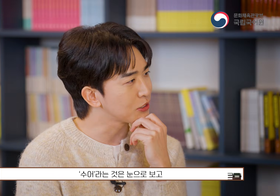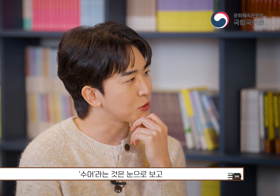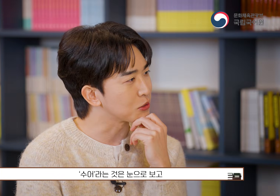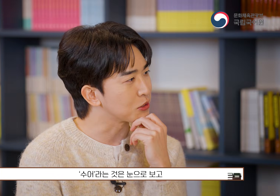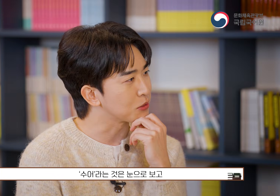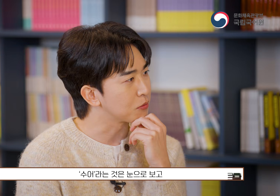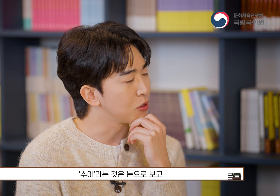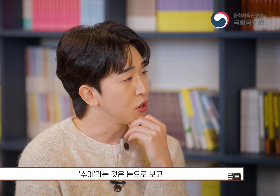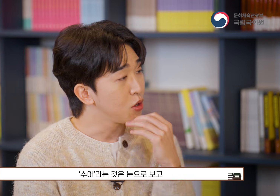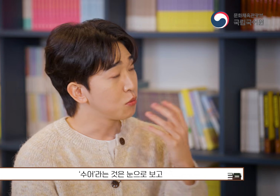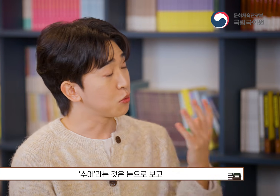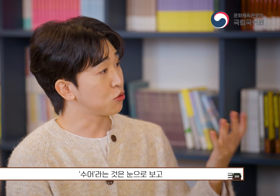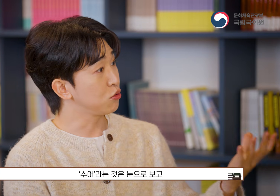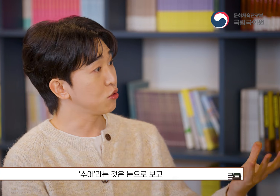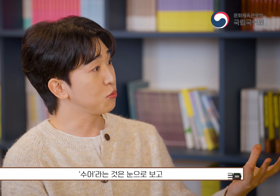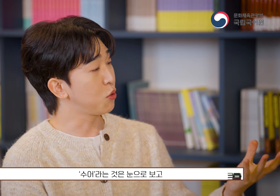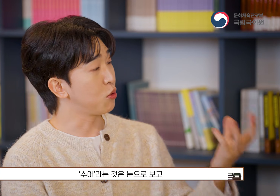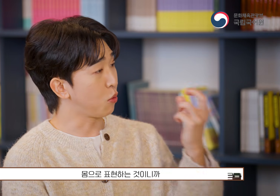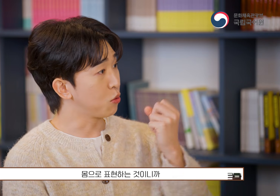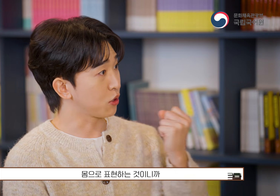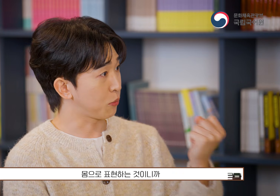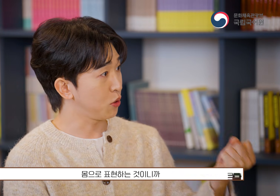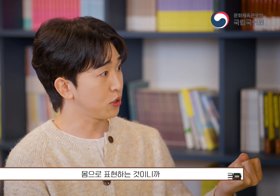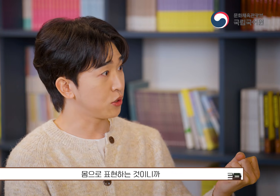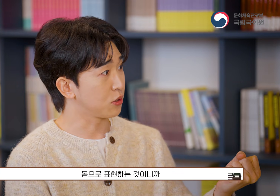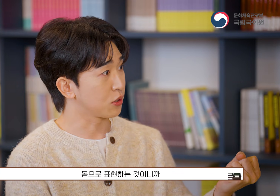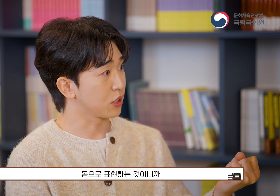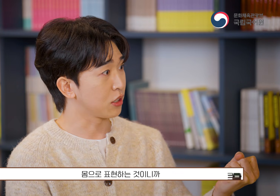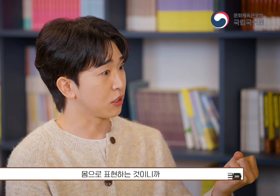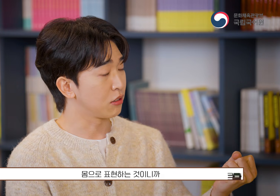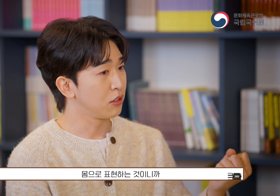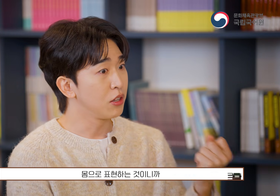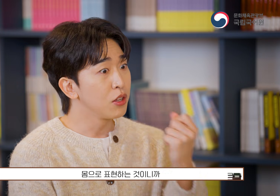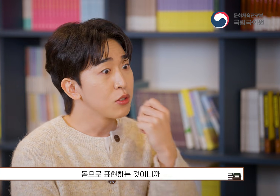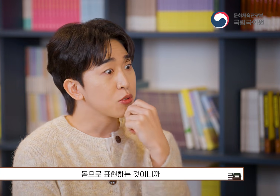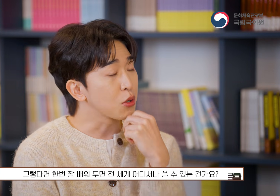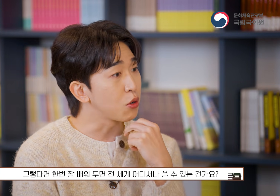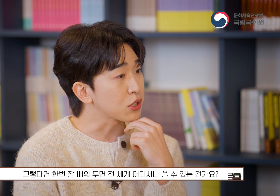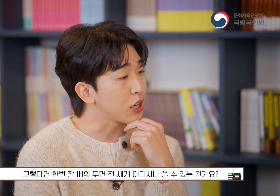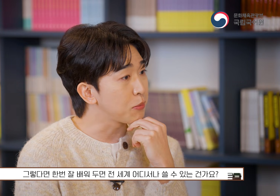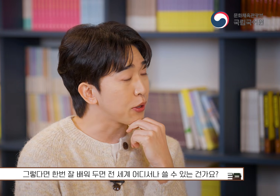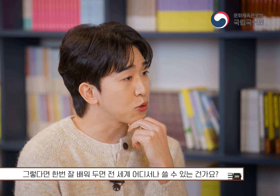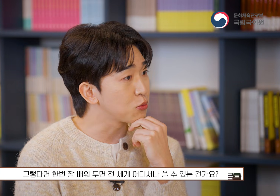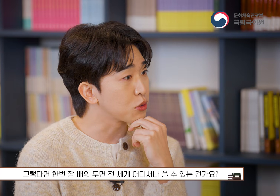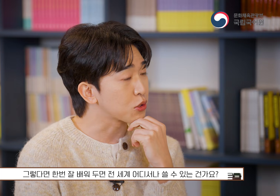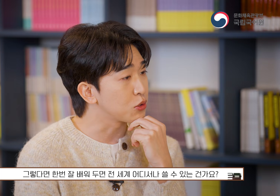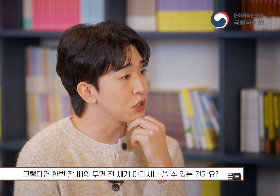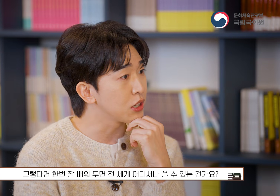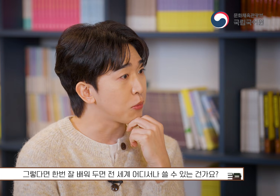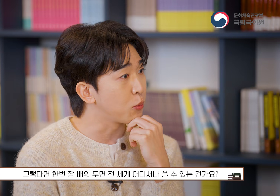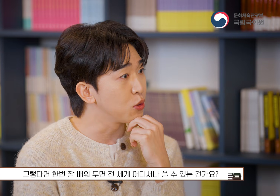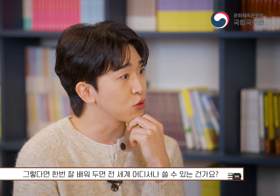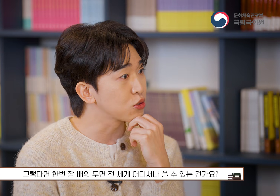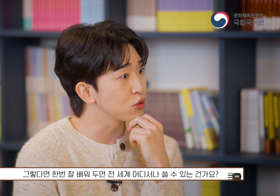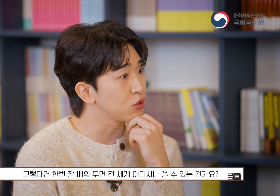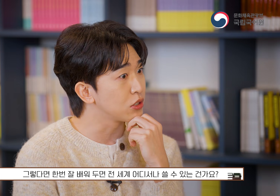거는 정말 눈으로 보고 몸으로 이렇게 표현할 수 있는 거니까 저거 잘 배워두면 전 세계 범용으로 쓸 수 있는